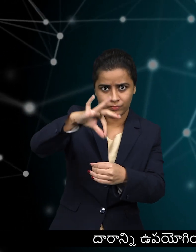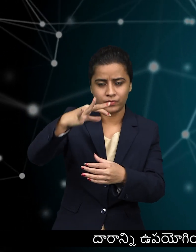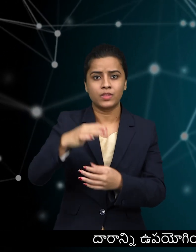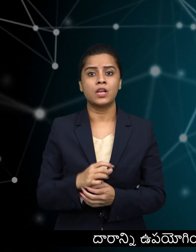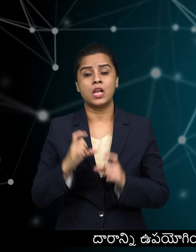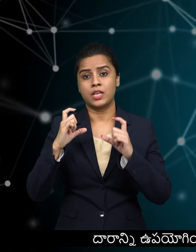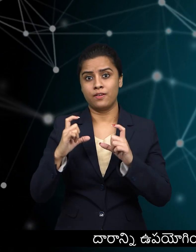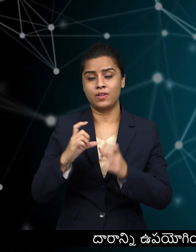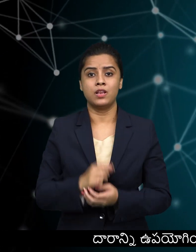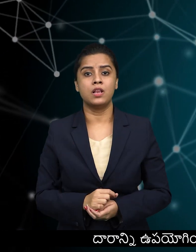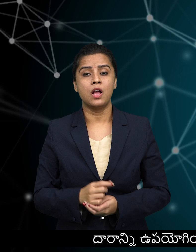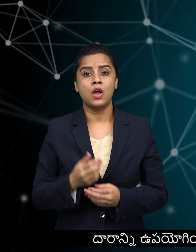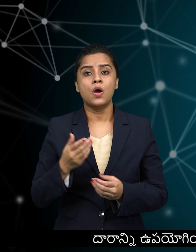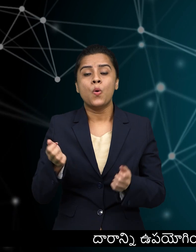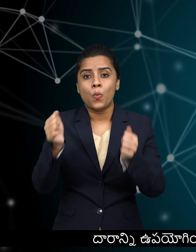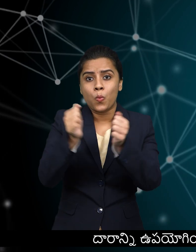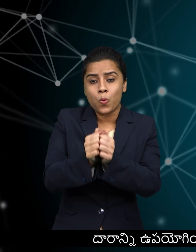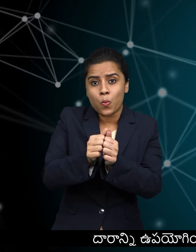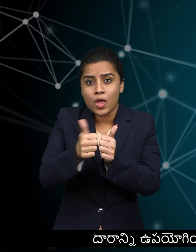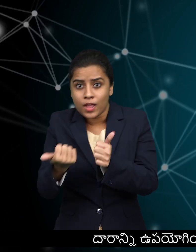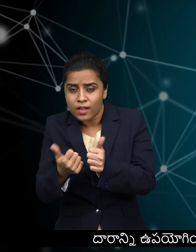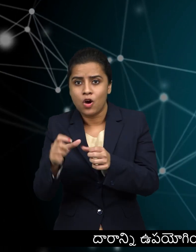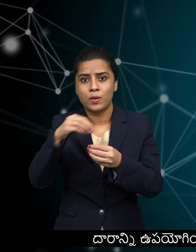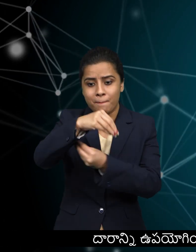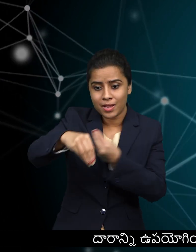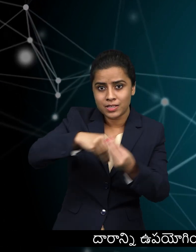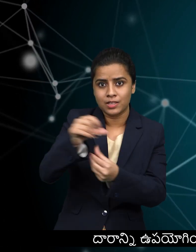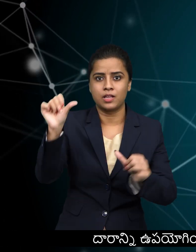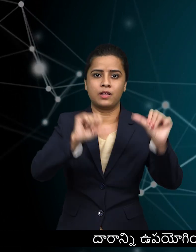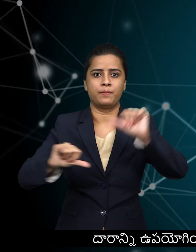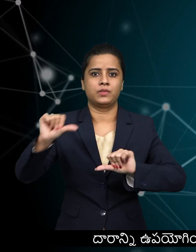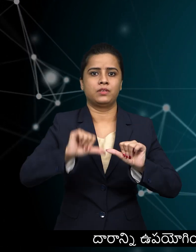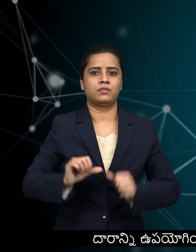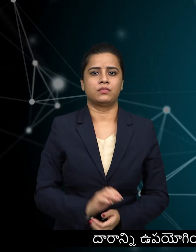దారాన్ని ఉపయోగించి జాగ్రత్తగా వేలాడదీయండి.